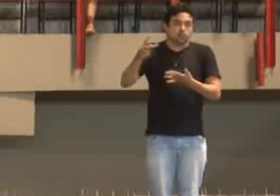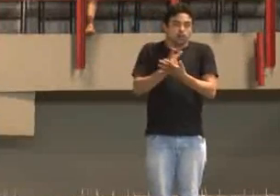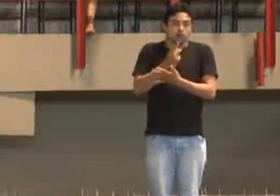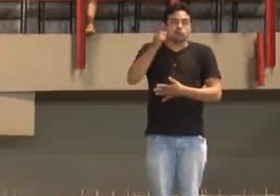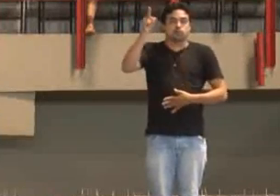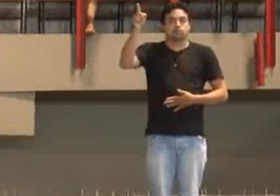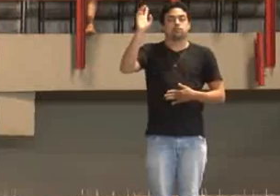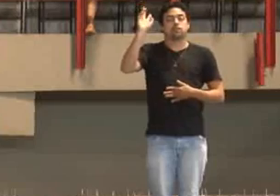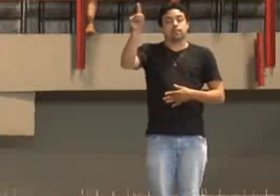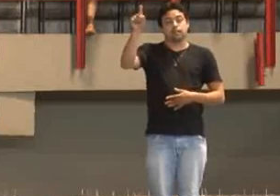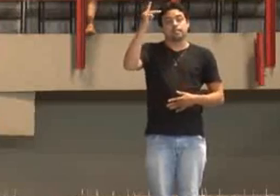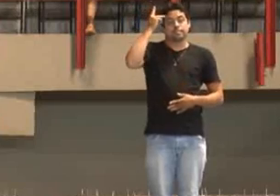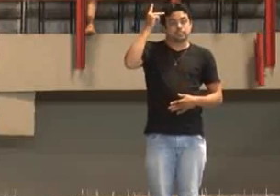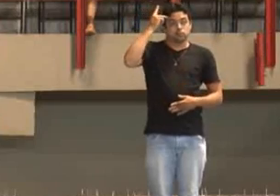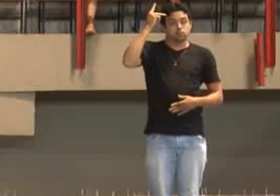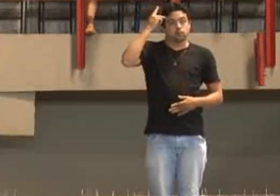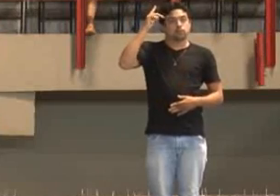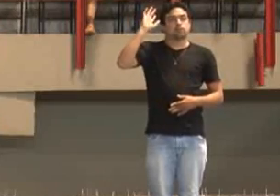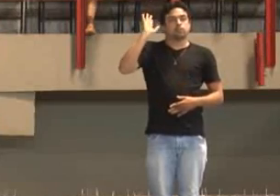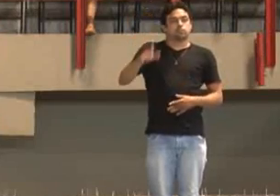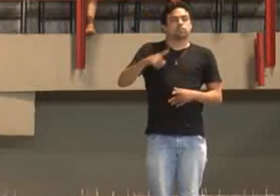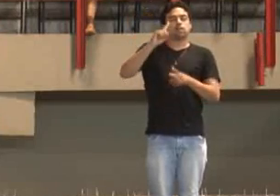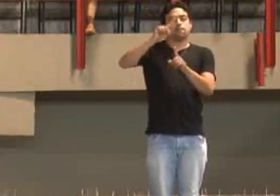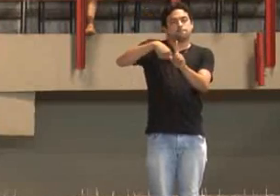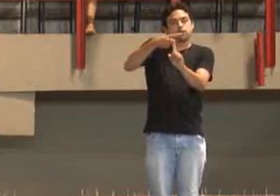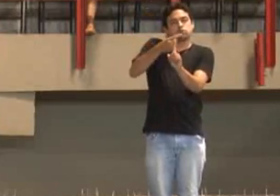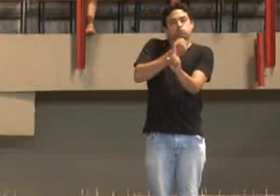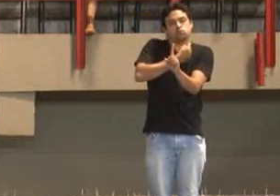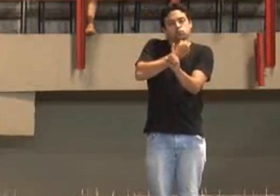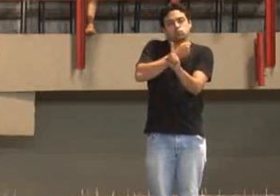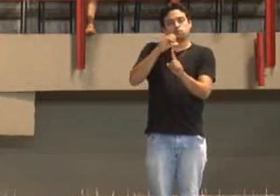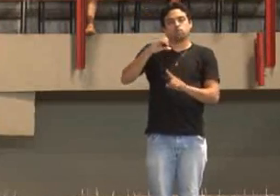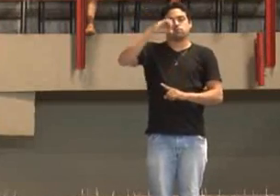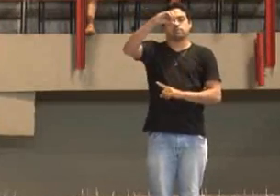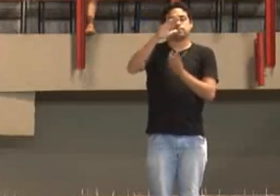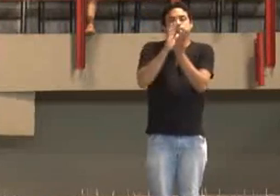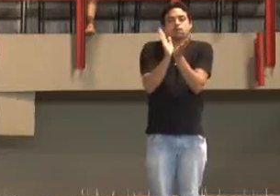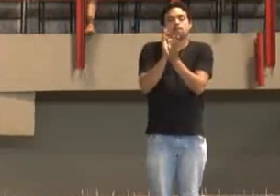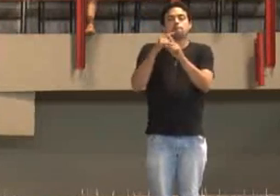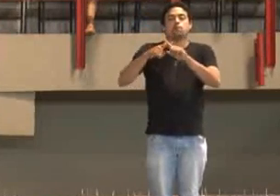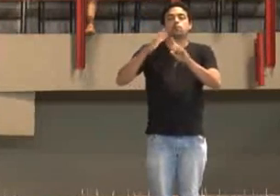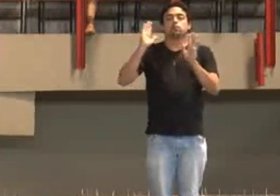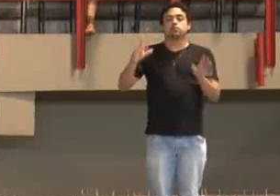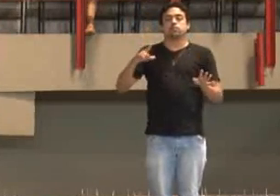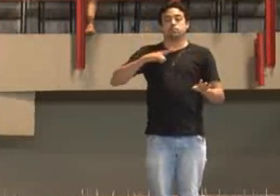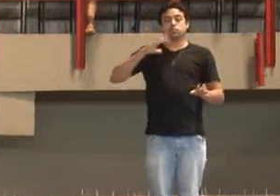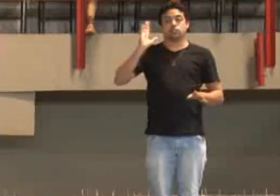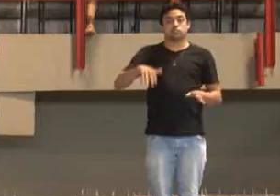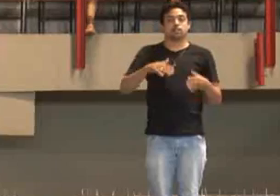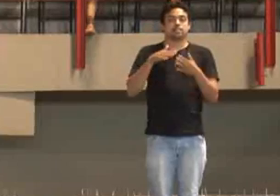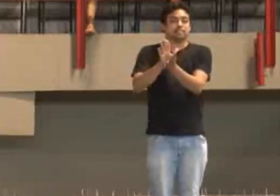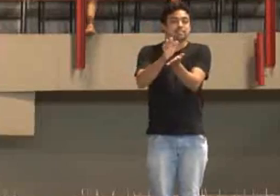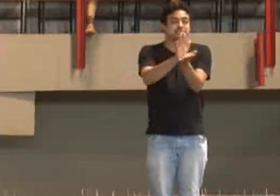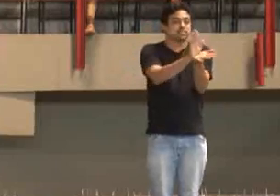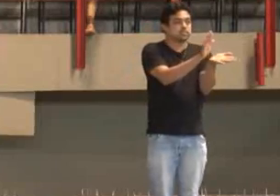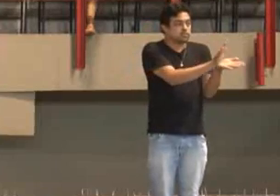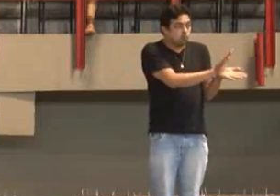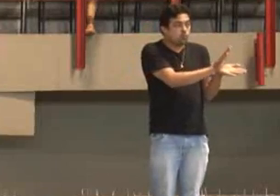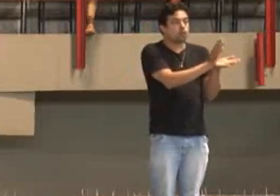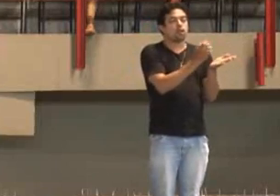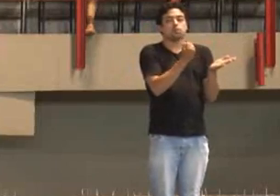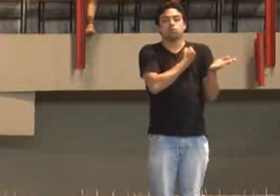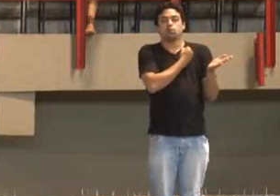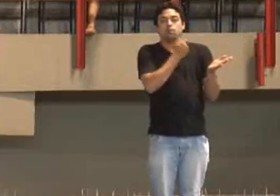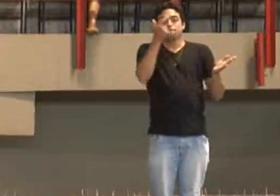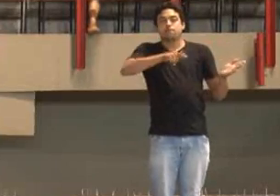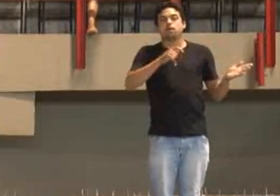né? Lá em São Paulo já aumentaram um número a mais no telefone celular. Por quê? Porque já tinha tanto telefone que não tinha mais como fazer